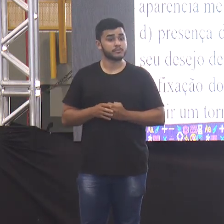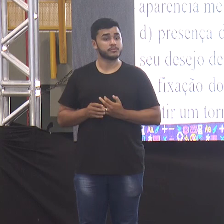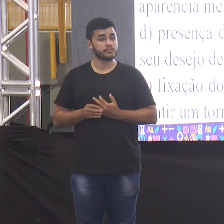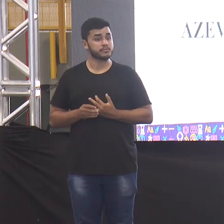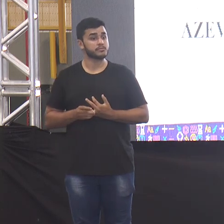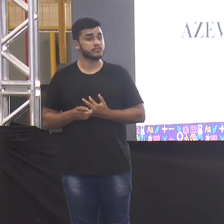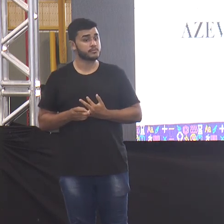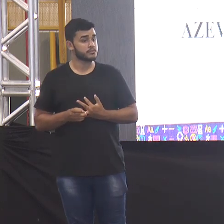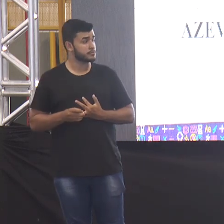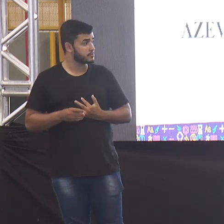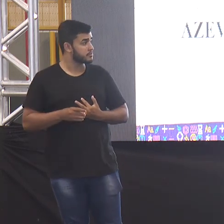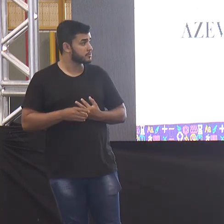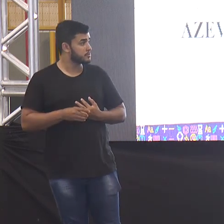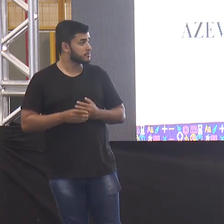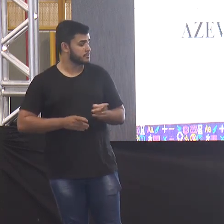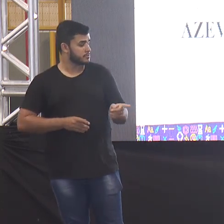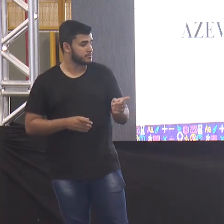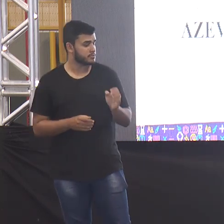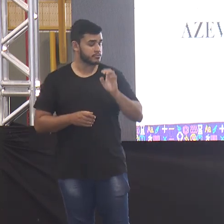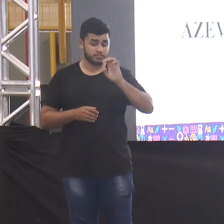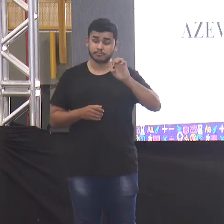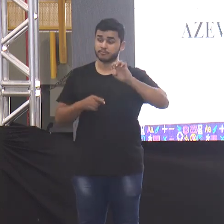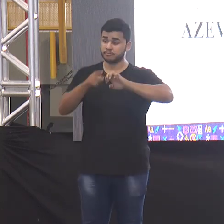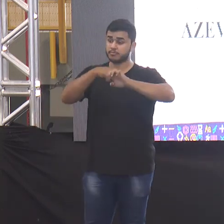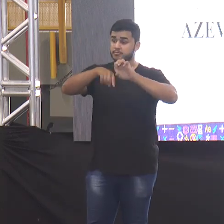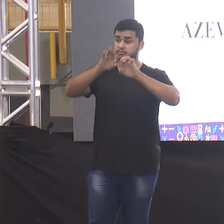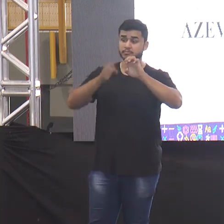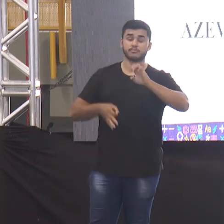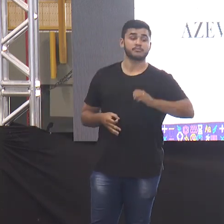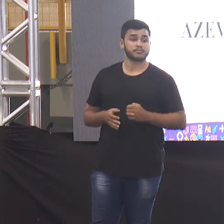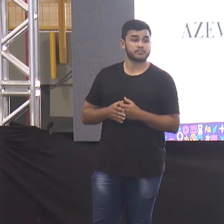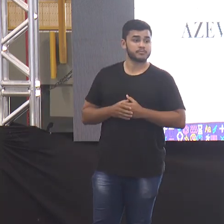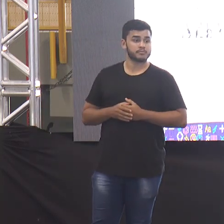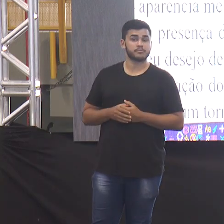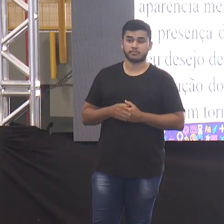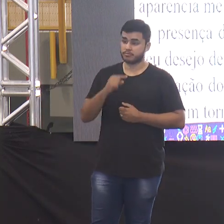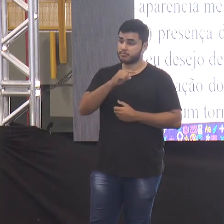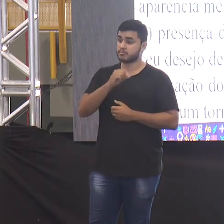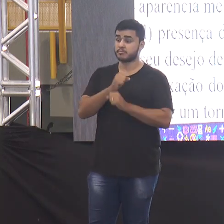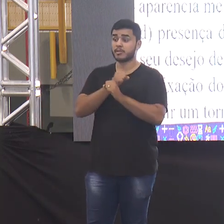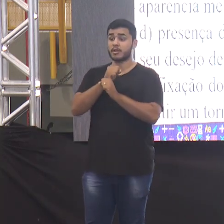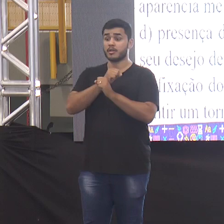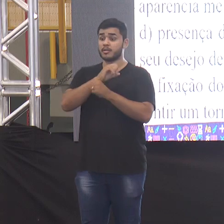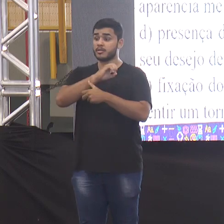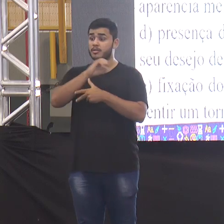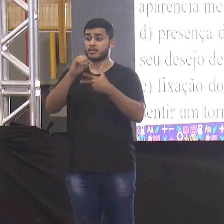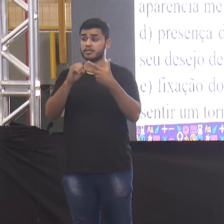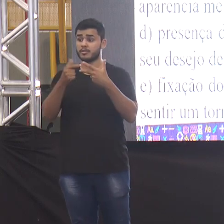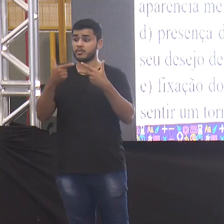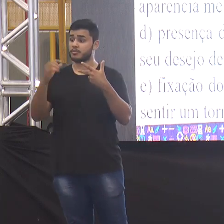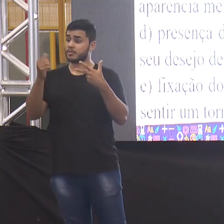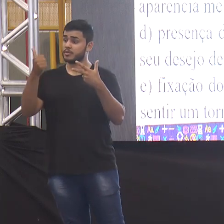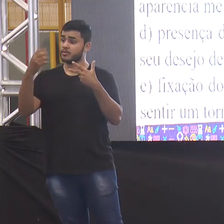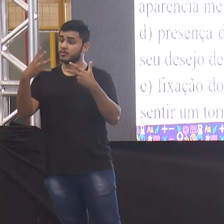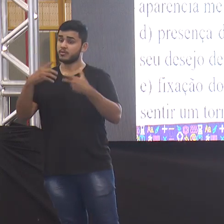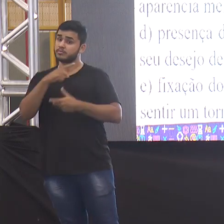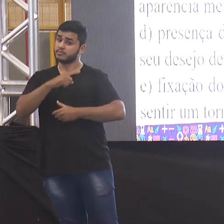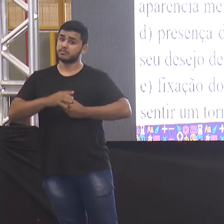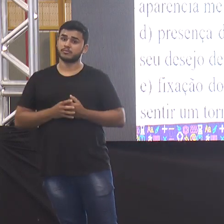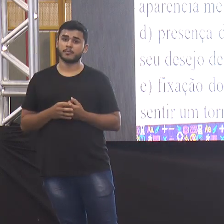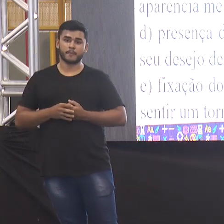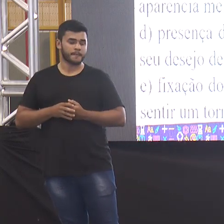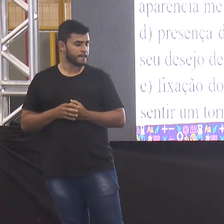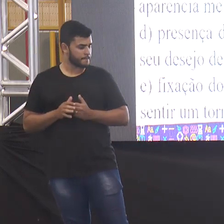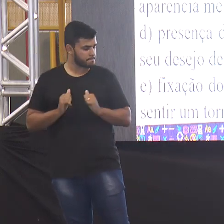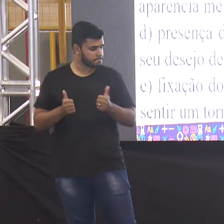morte, como o poema revela. Questãozinha do Enem de 2014, tranquila,